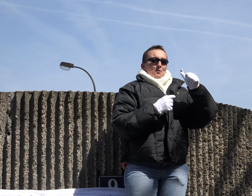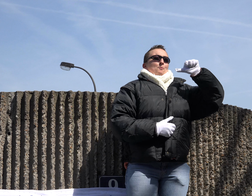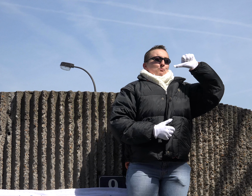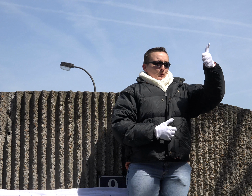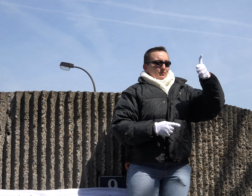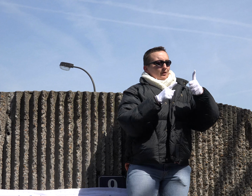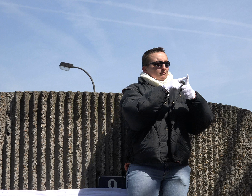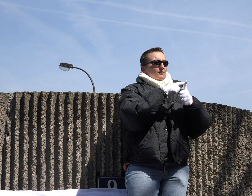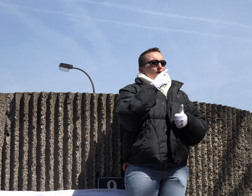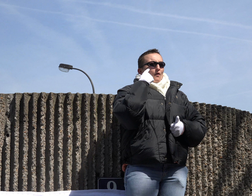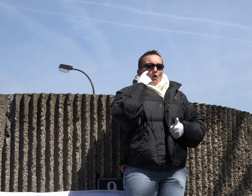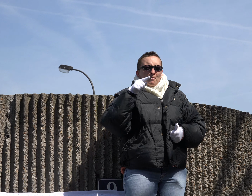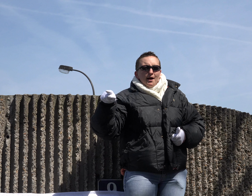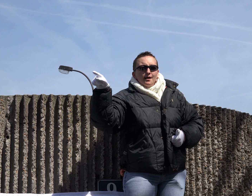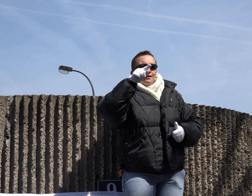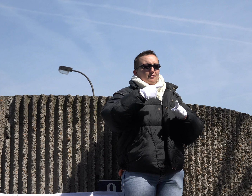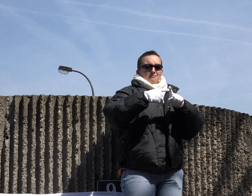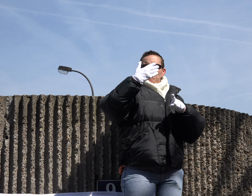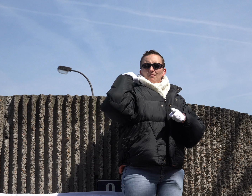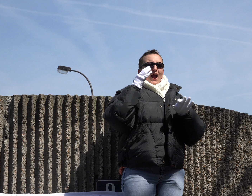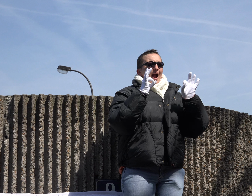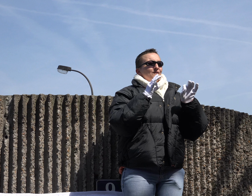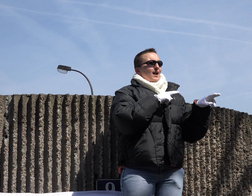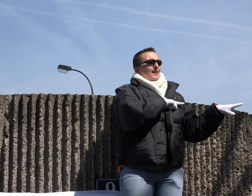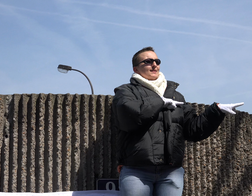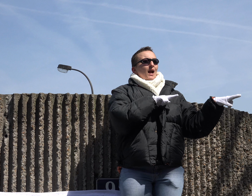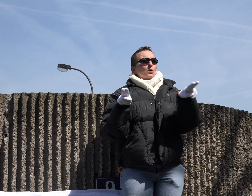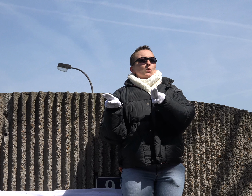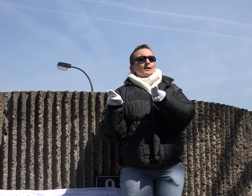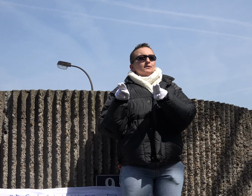c'est le côté vexé et en plus, c'est le côté chauffant. Vous savez, au niveau